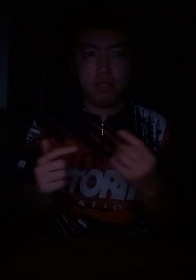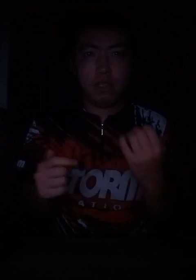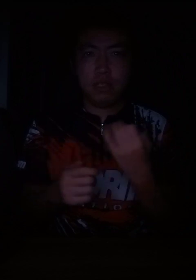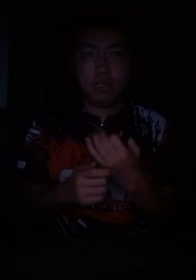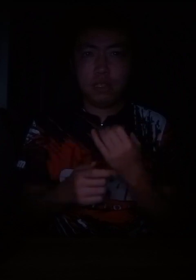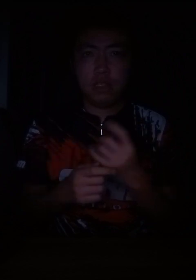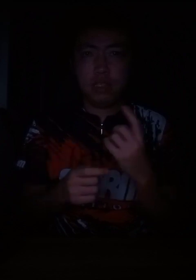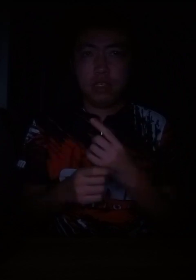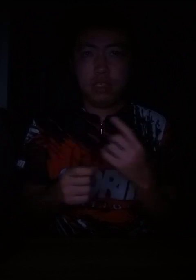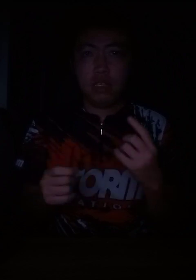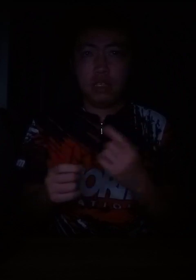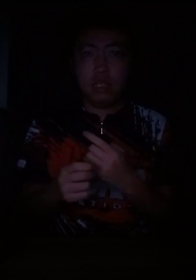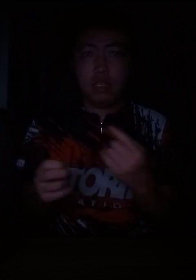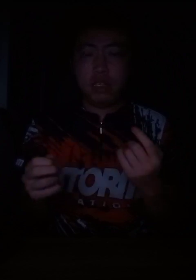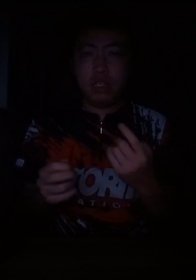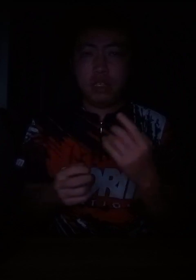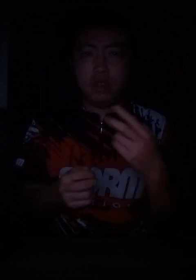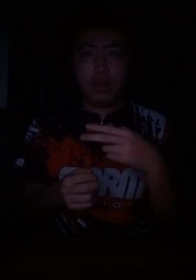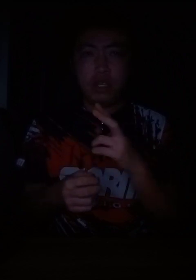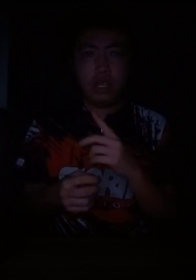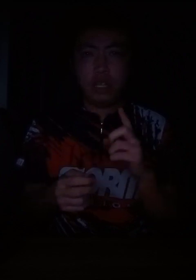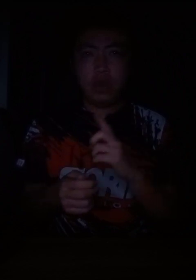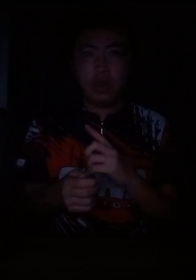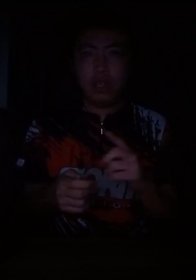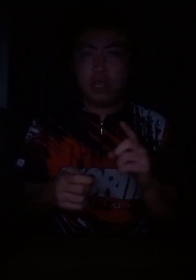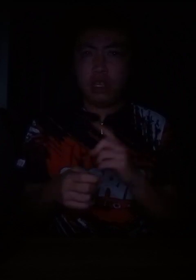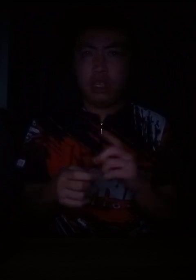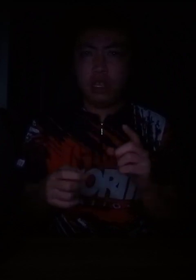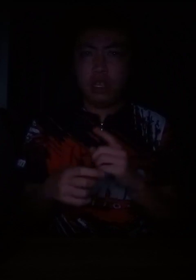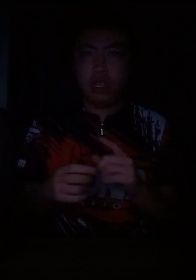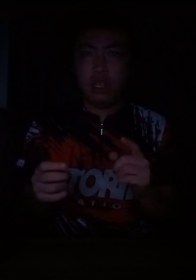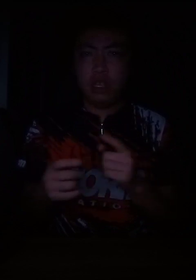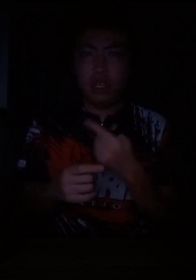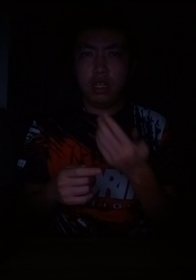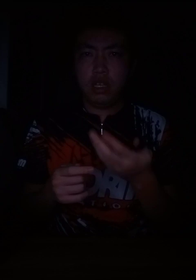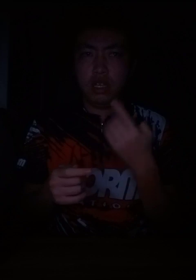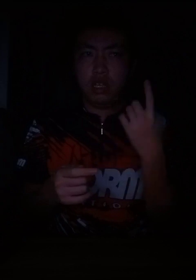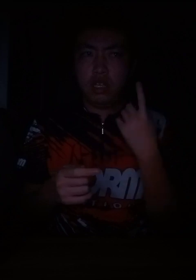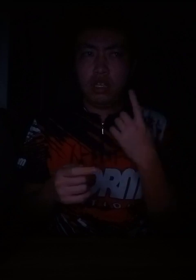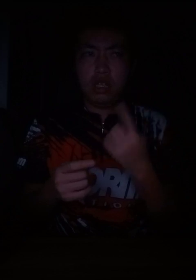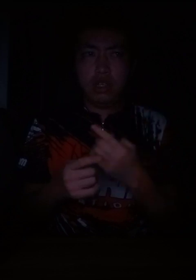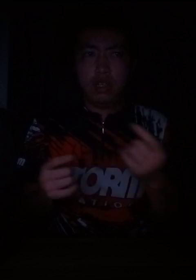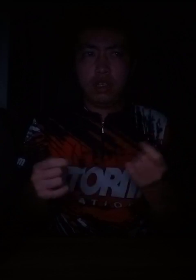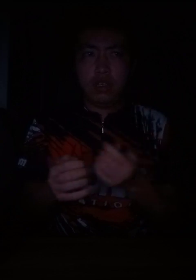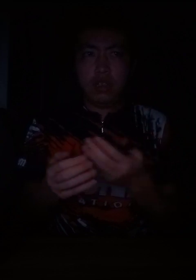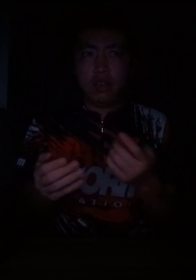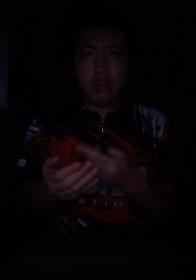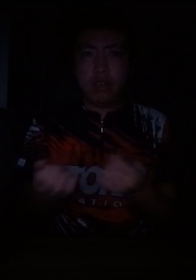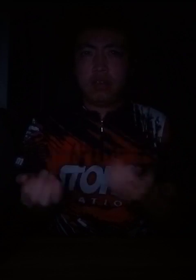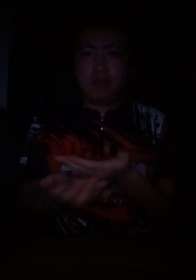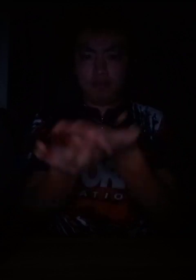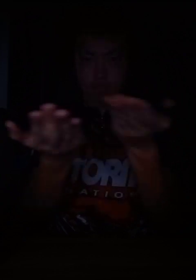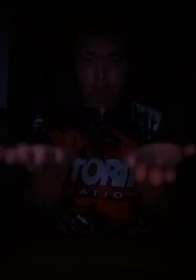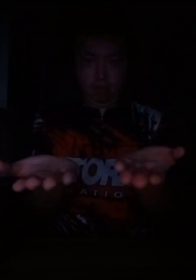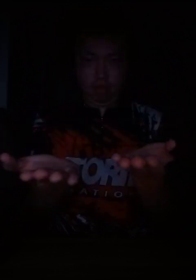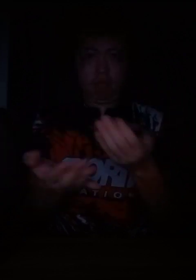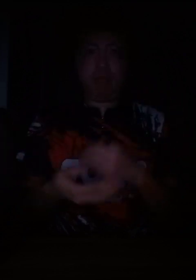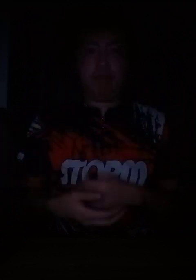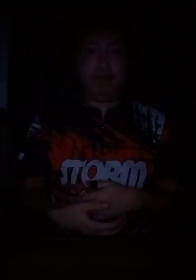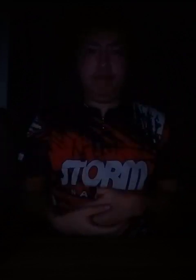어떤 사고가 났었는지 그리고 손 사장이 어떻게 했는지 직접 얘기를 들어봤습니다. 구민성 기자가 취재했습니다.